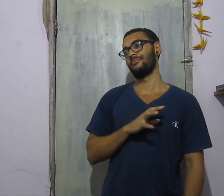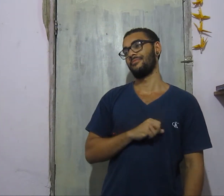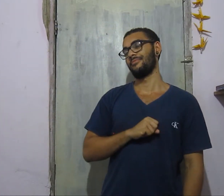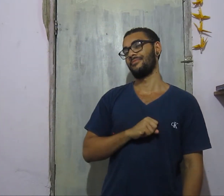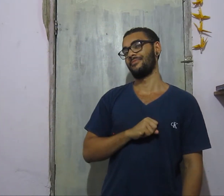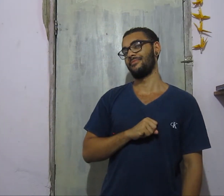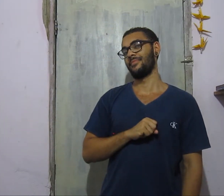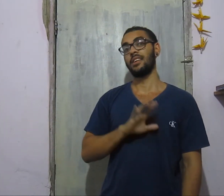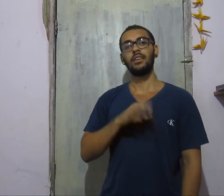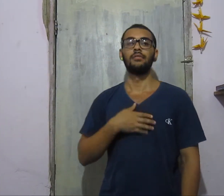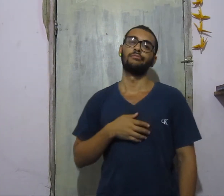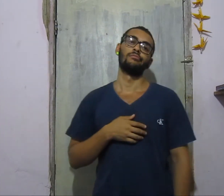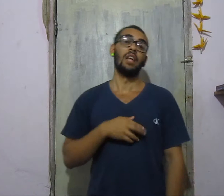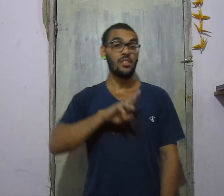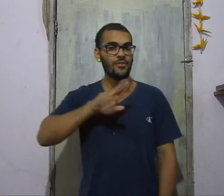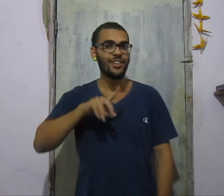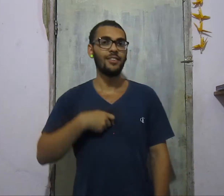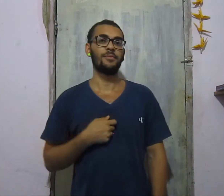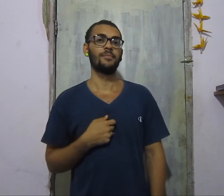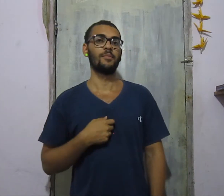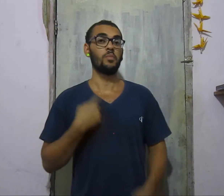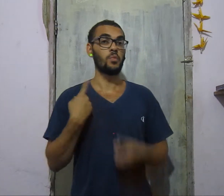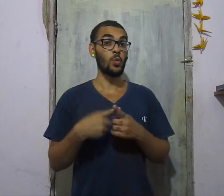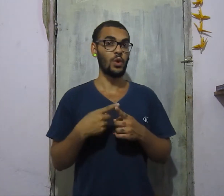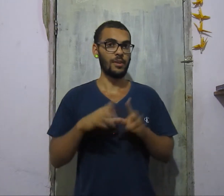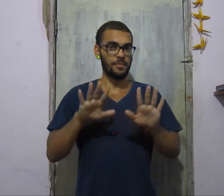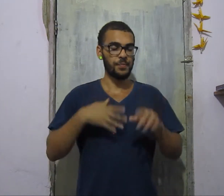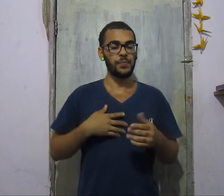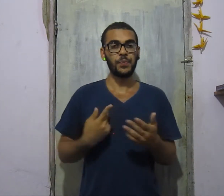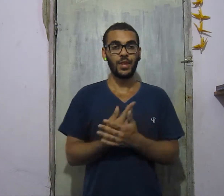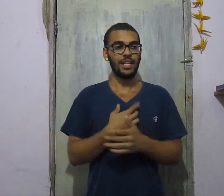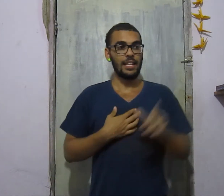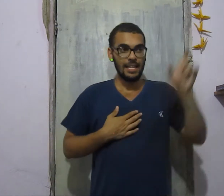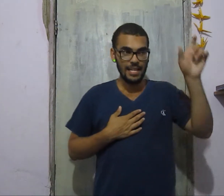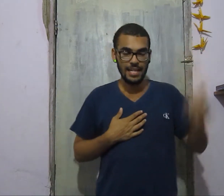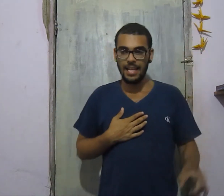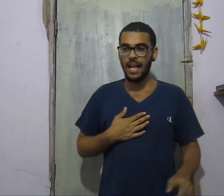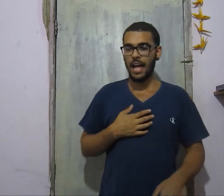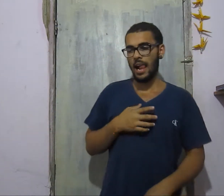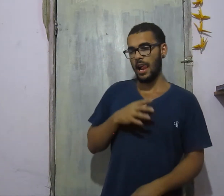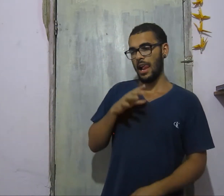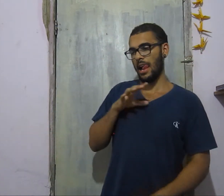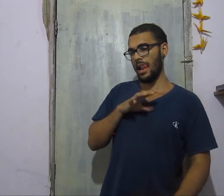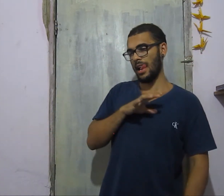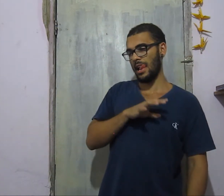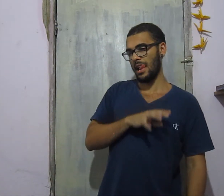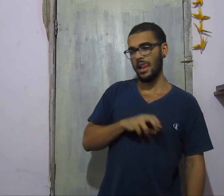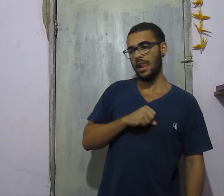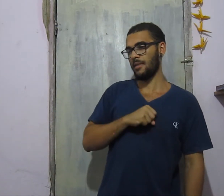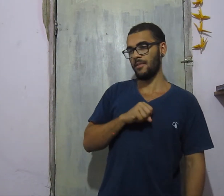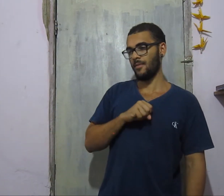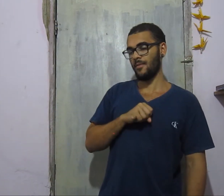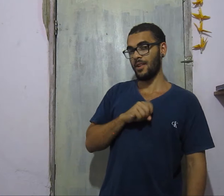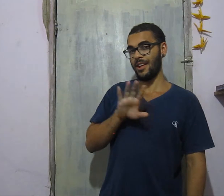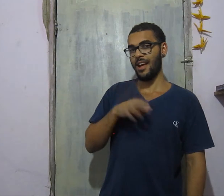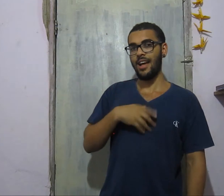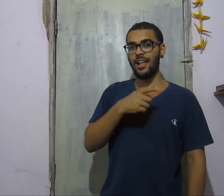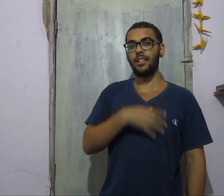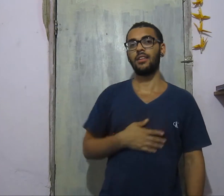apaixonar por esse homem. Até aí tudo bem, né? Mas olha, quando ela se apaixona por